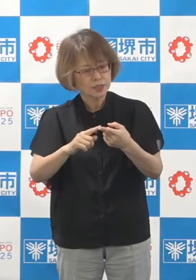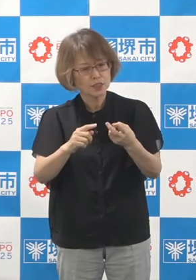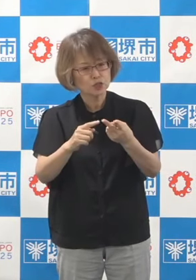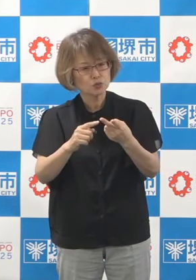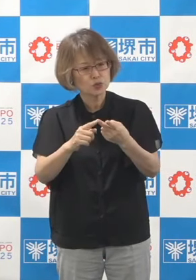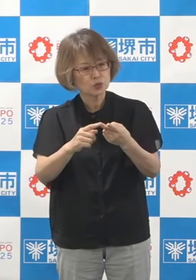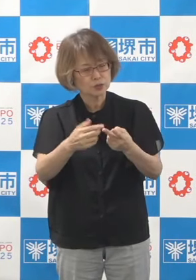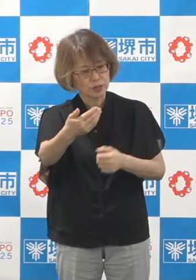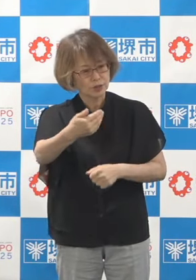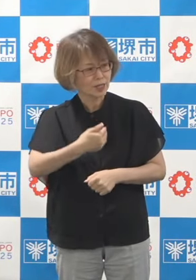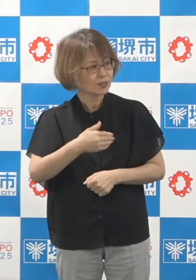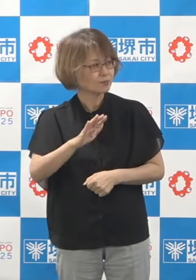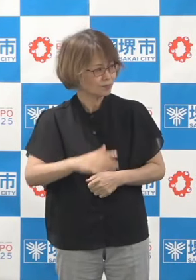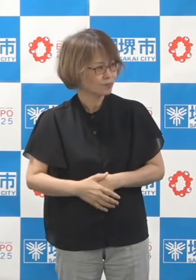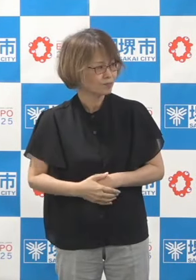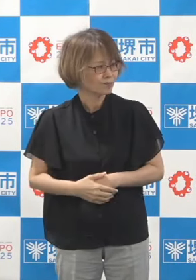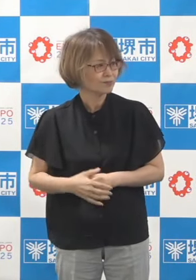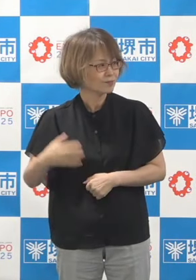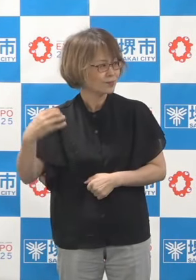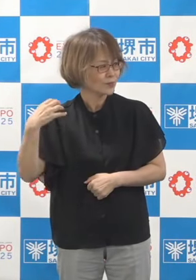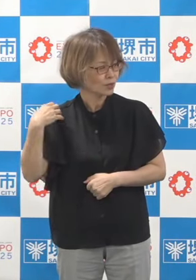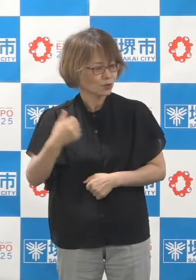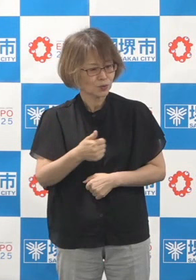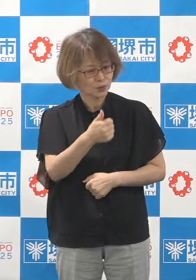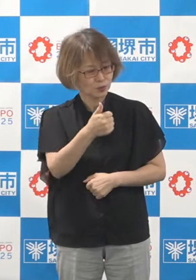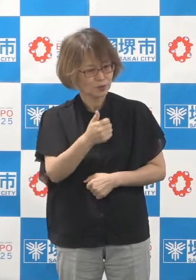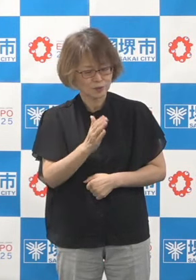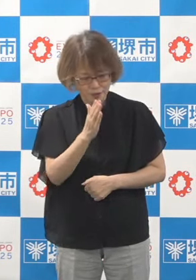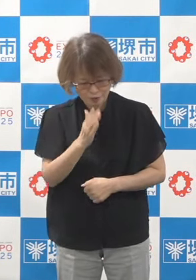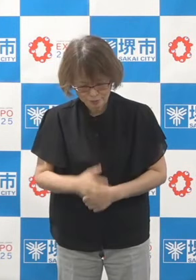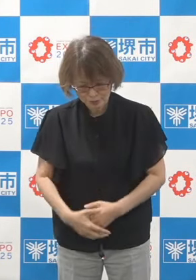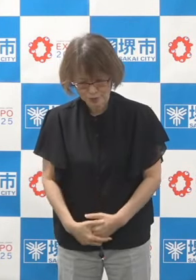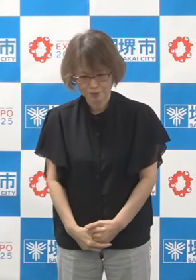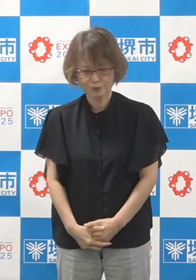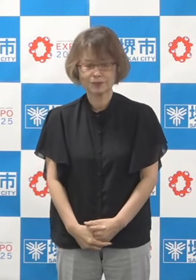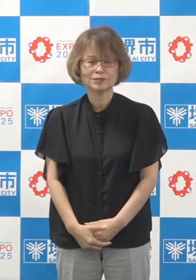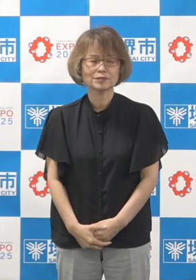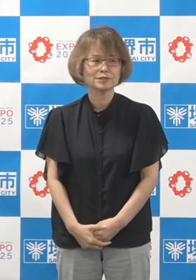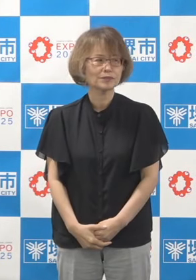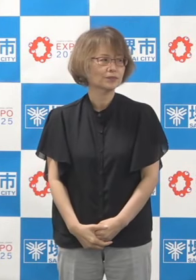ば、担当局から、 はい、担当局から説明させていただきます。